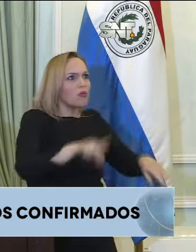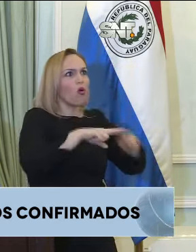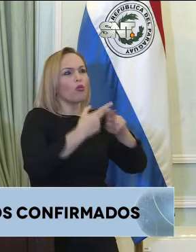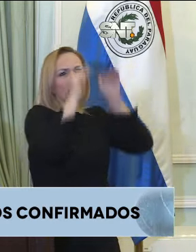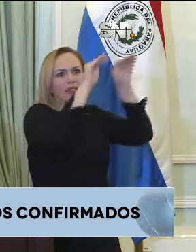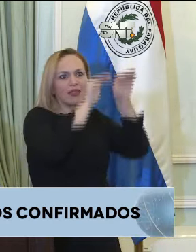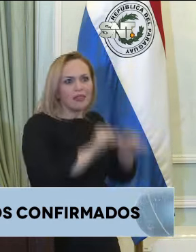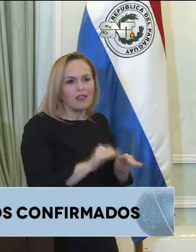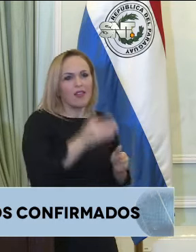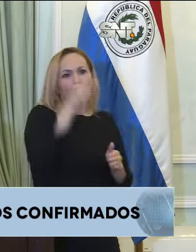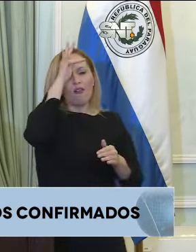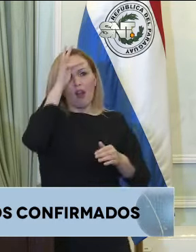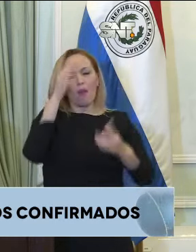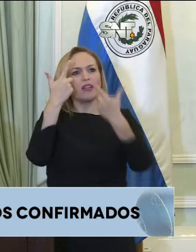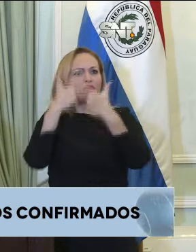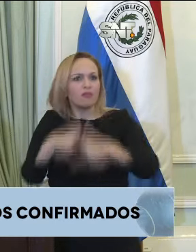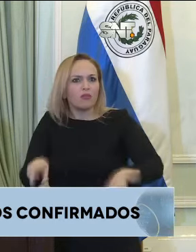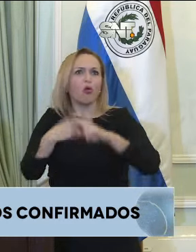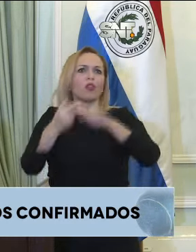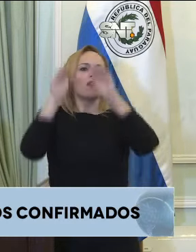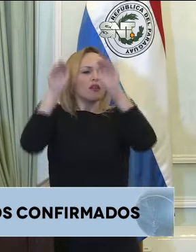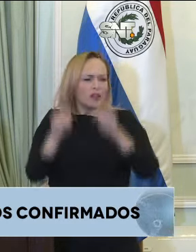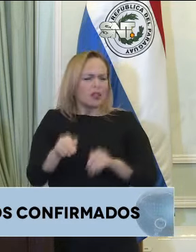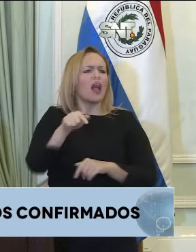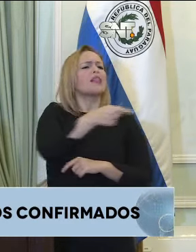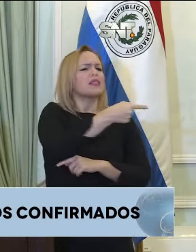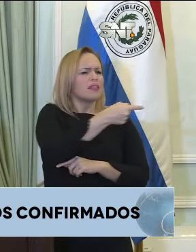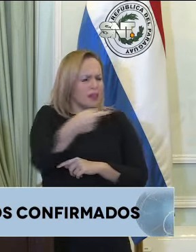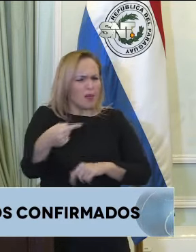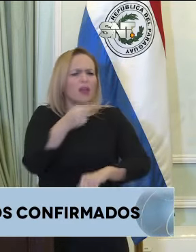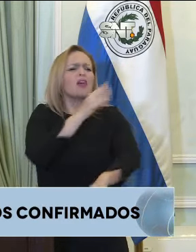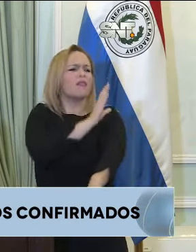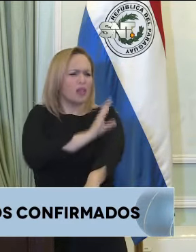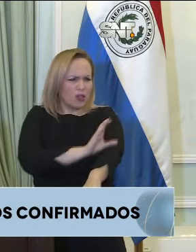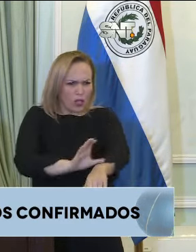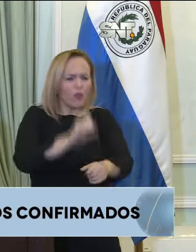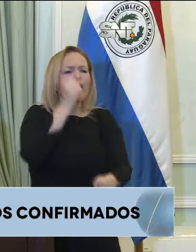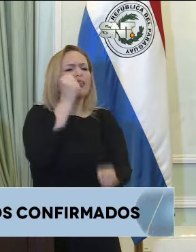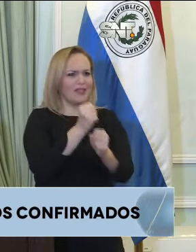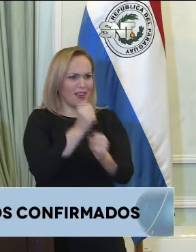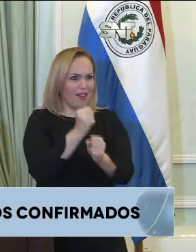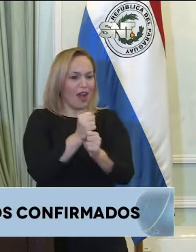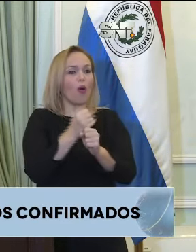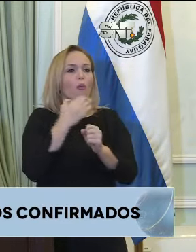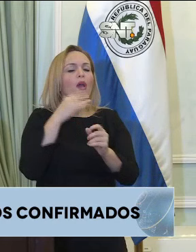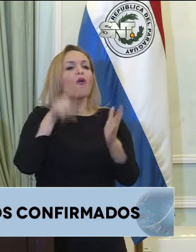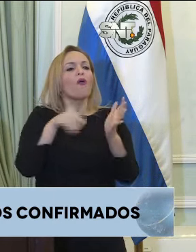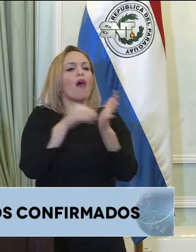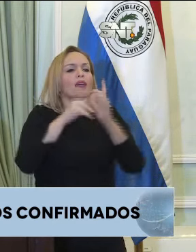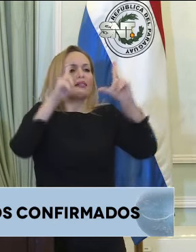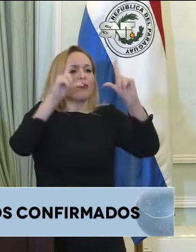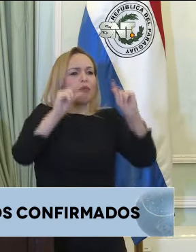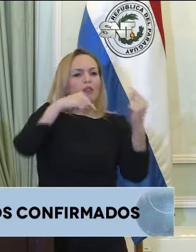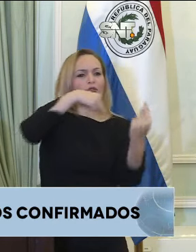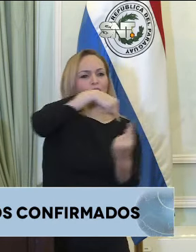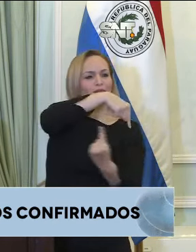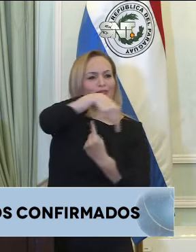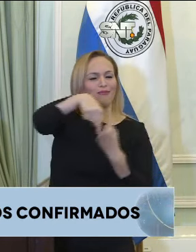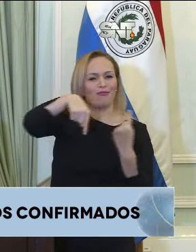farmacias y demás, que van a seguir trabajando en estos días, a todos los servidores, como ustedes aquí presentes, que están prestando un servicio